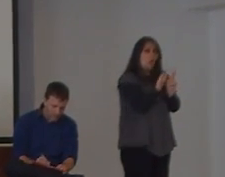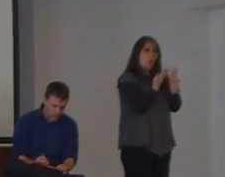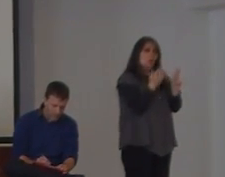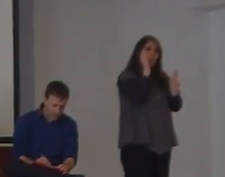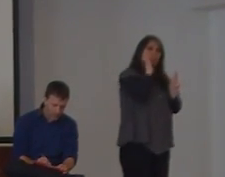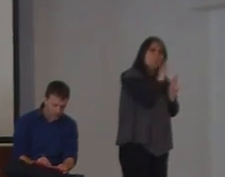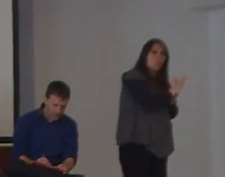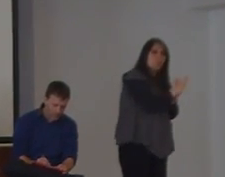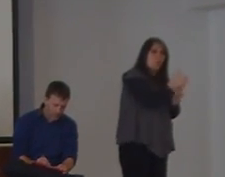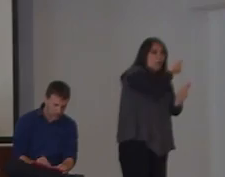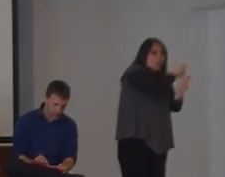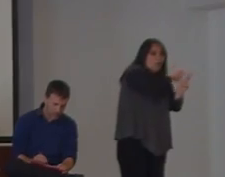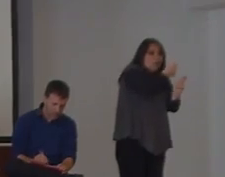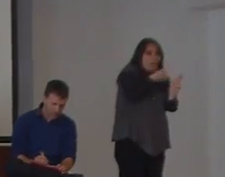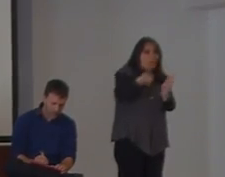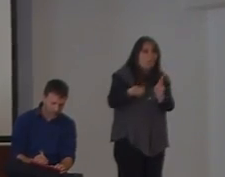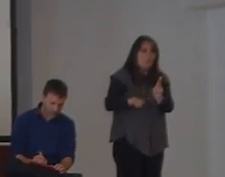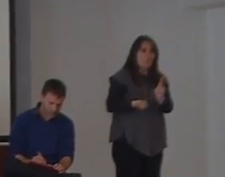parte